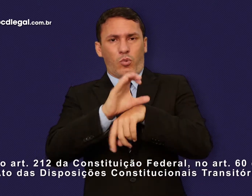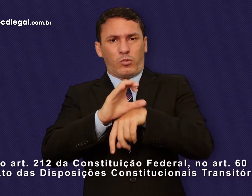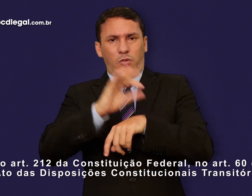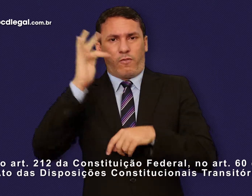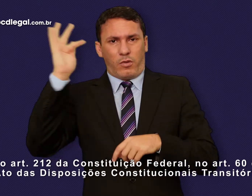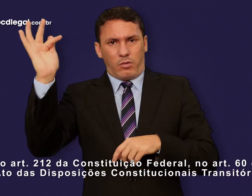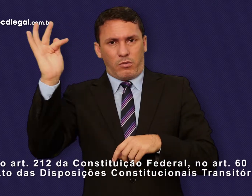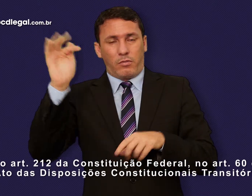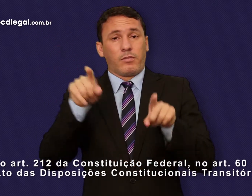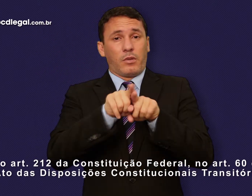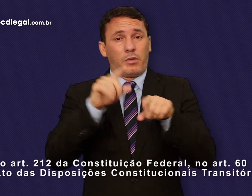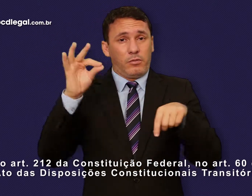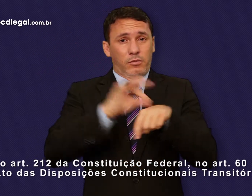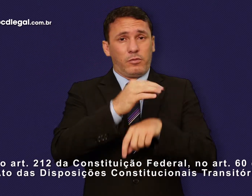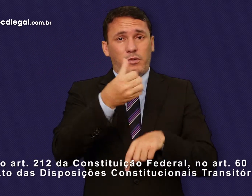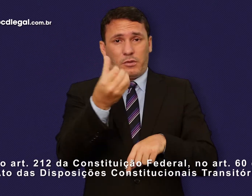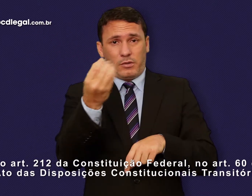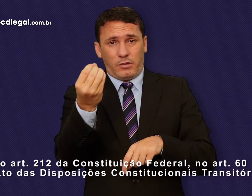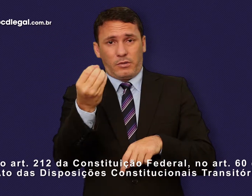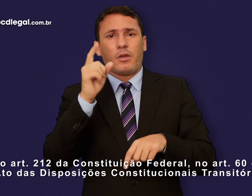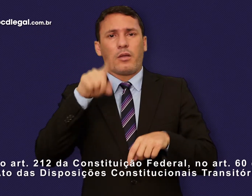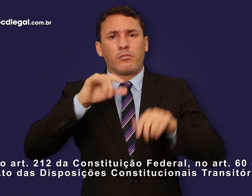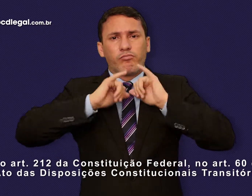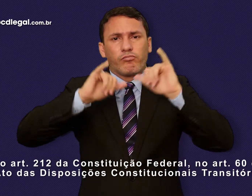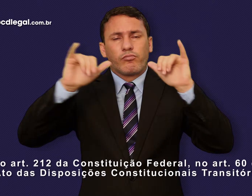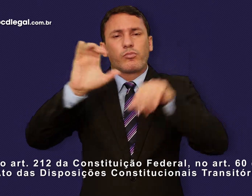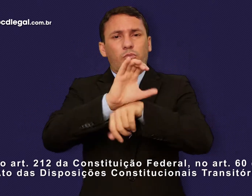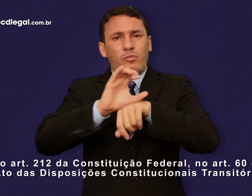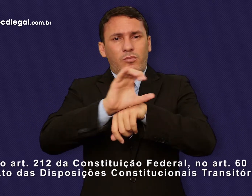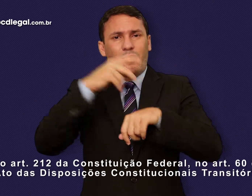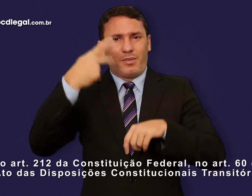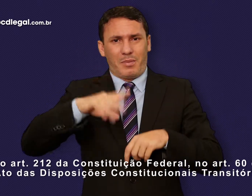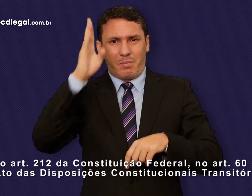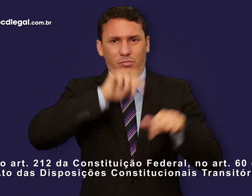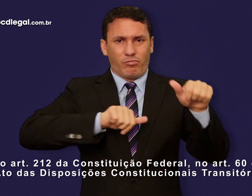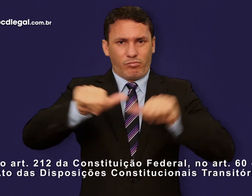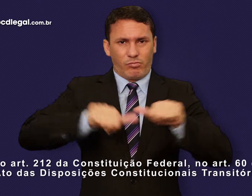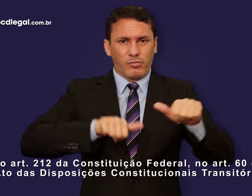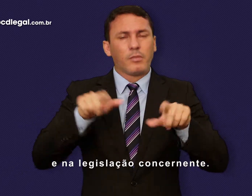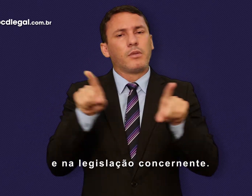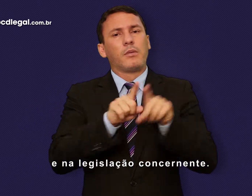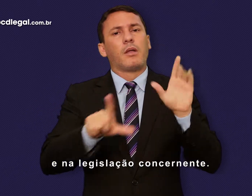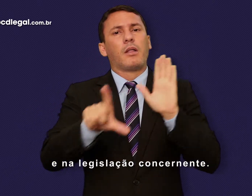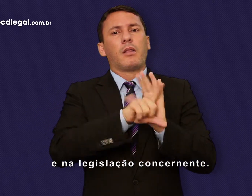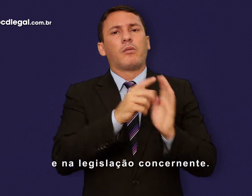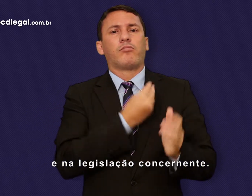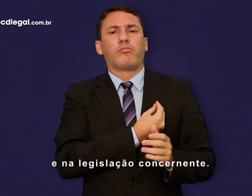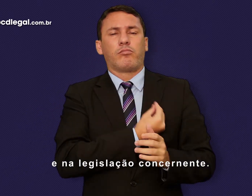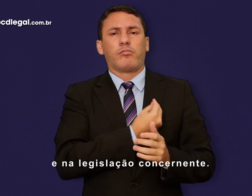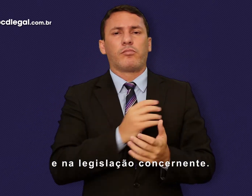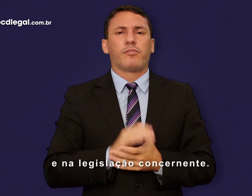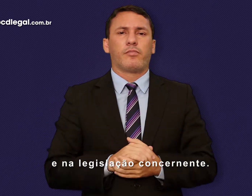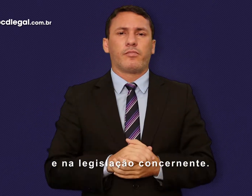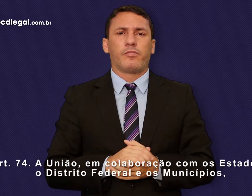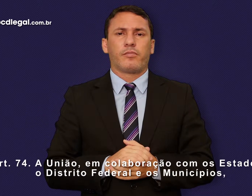Constituição Federal, no artigo 60 do Ato das Disposições Constitucionais Transitórias e na legislação concernente.